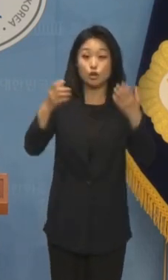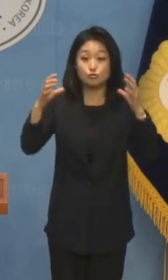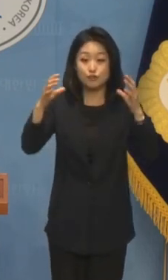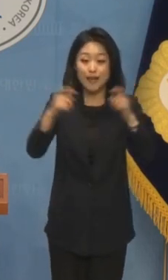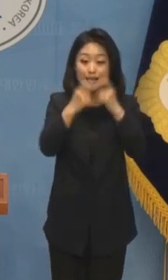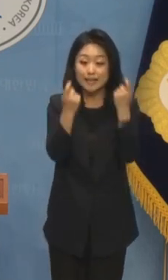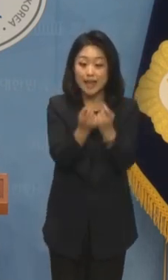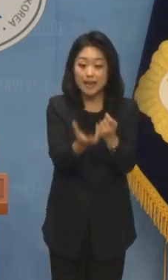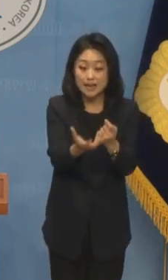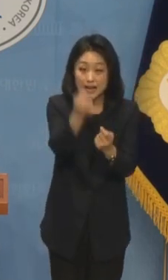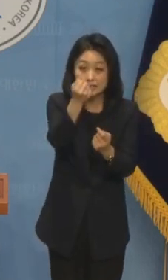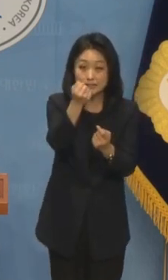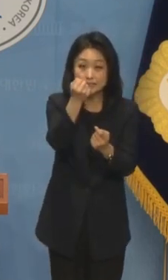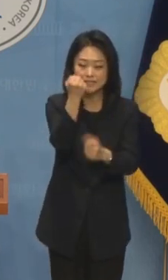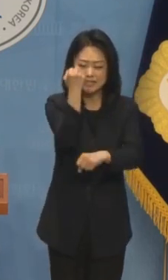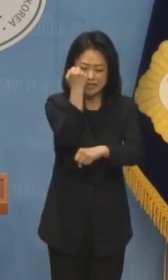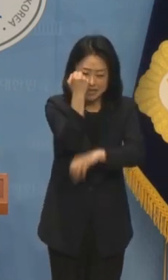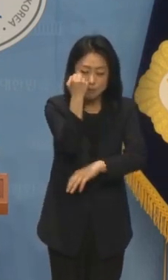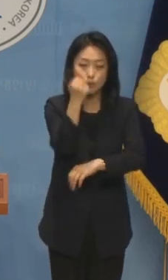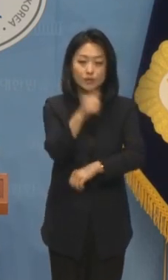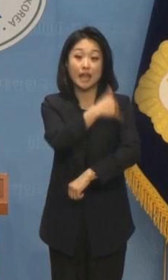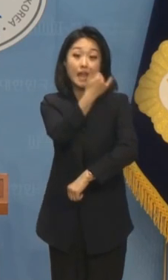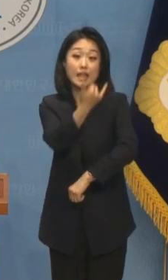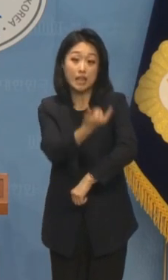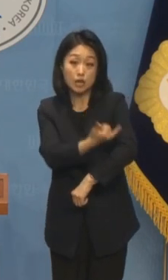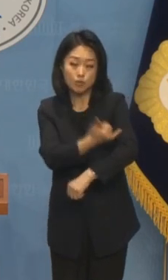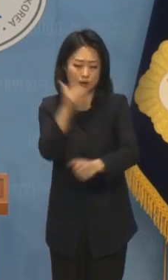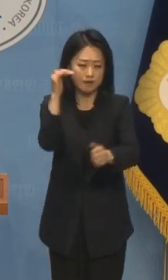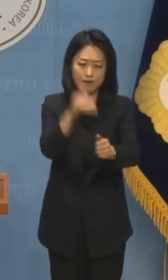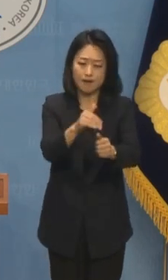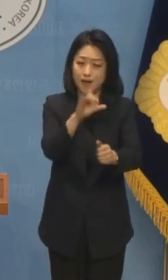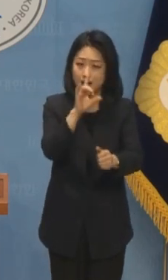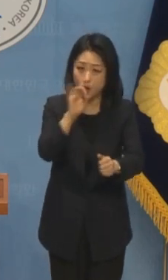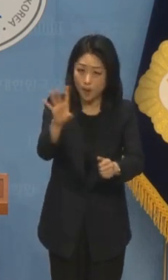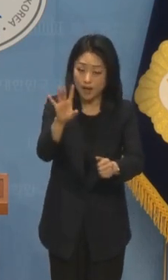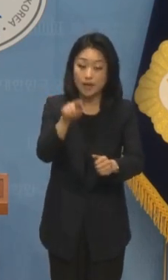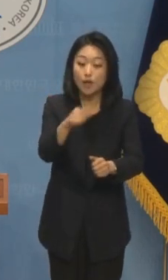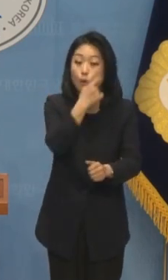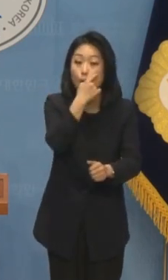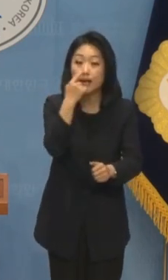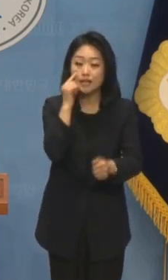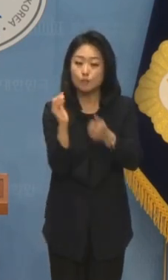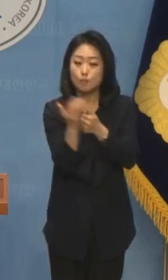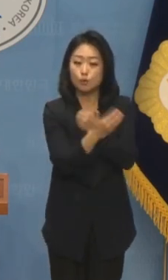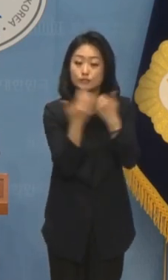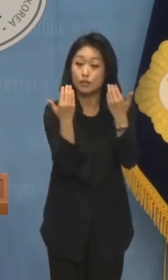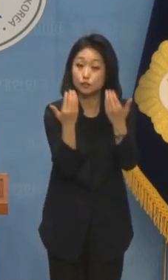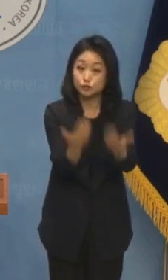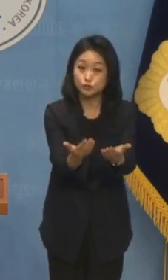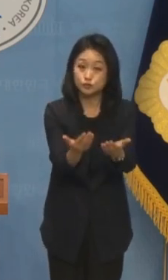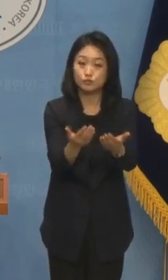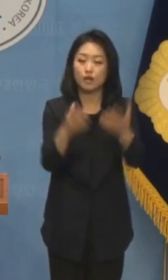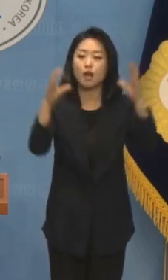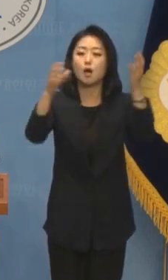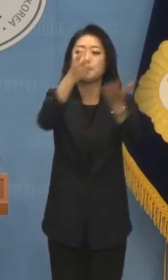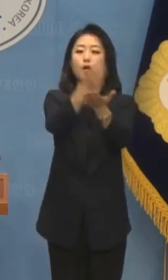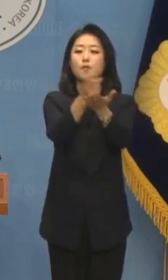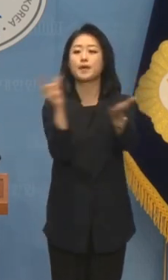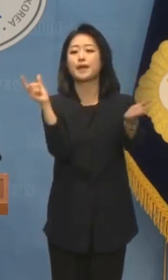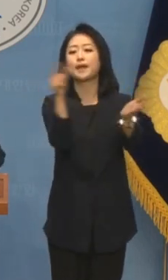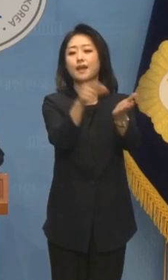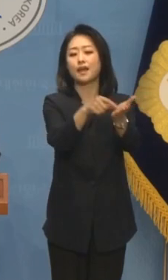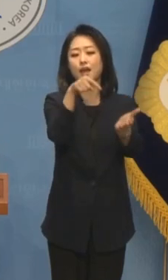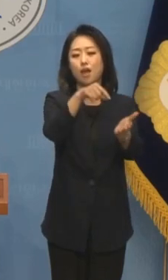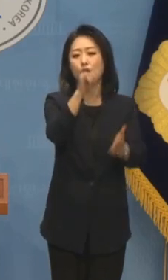개인이 가지는 불가침의 기본적인 인권을 확인하고 이를 보장한 의무를 가진다라고 명시되어